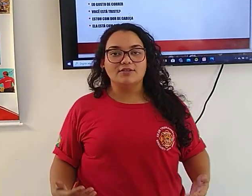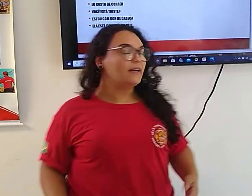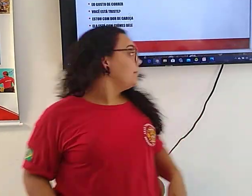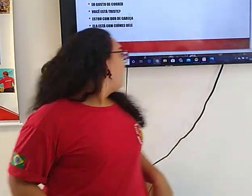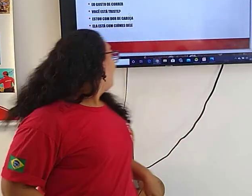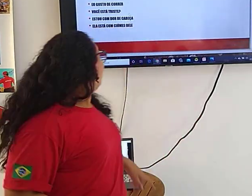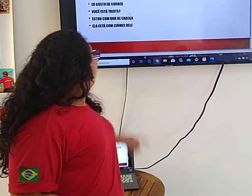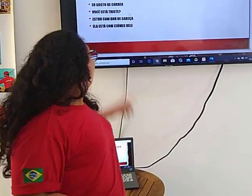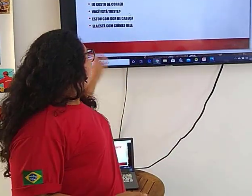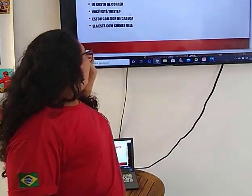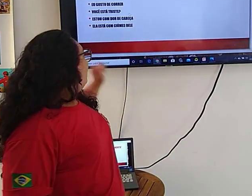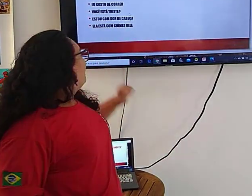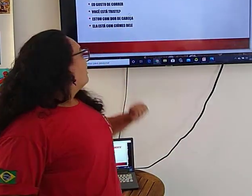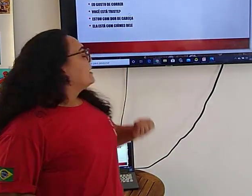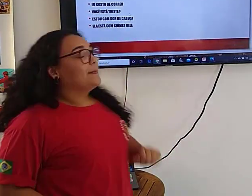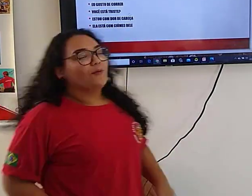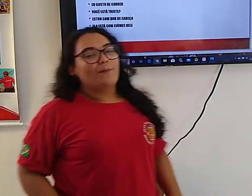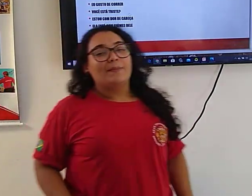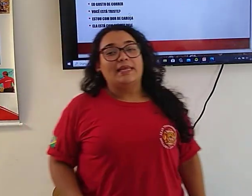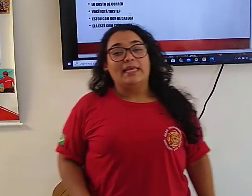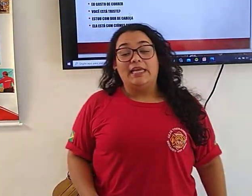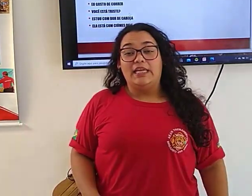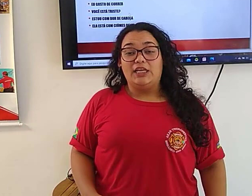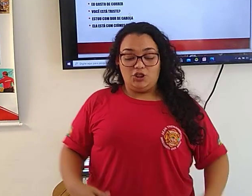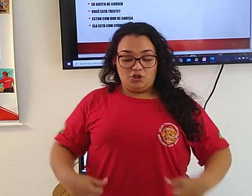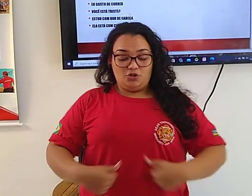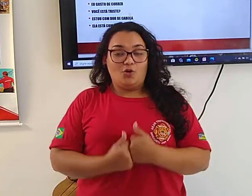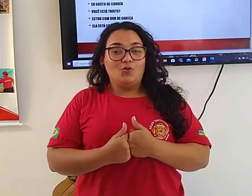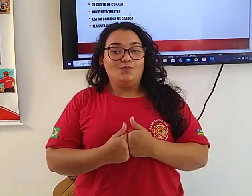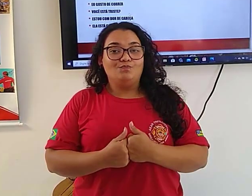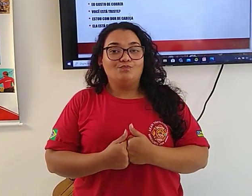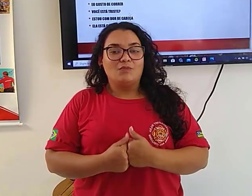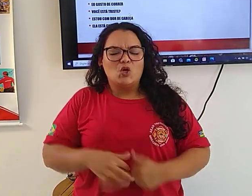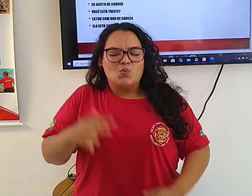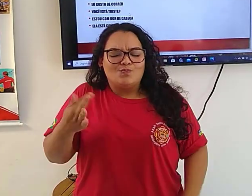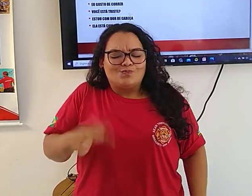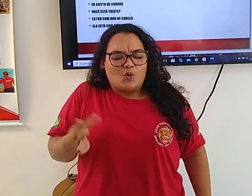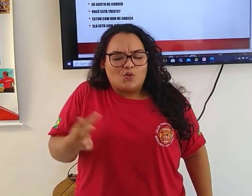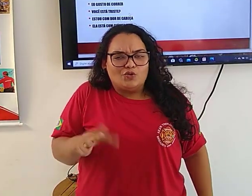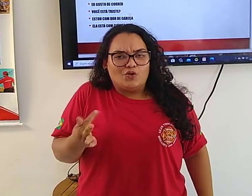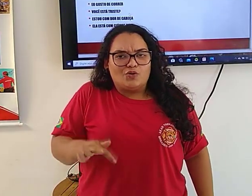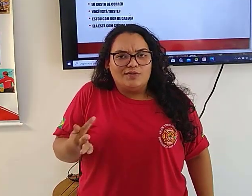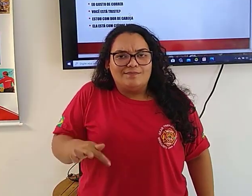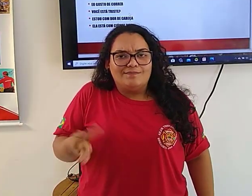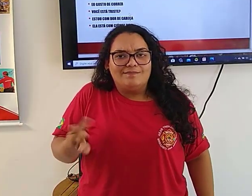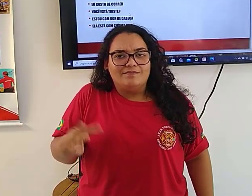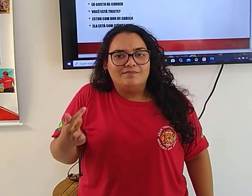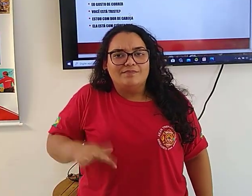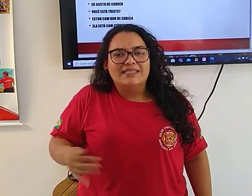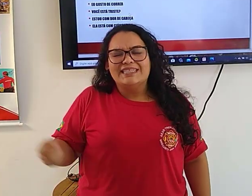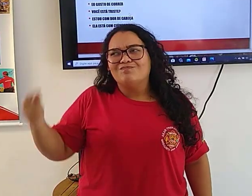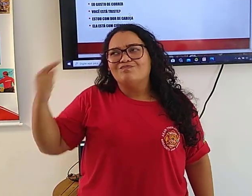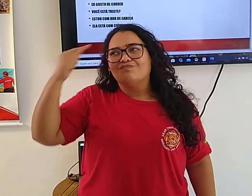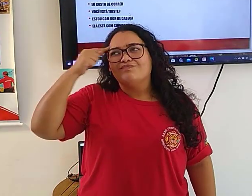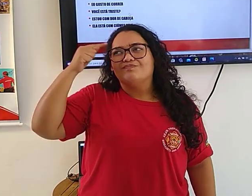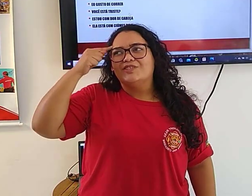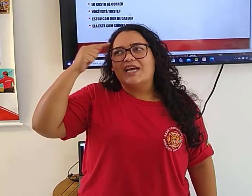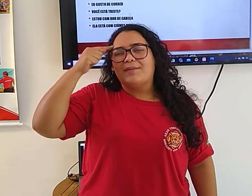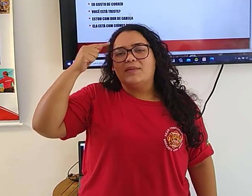tá? Por exemplo, estou com dor de